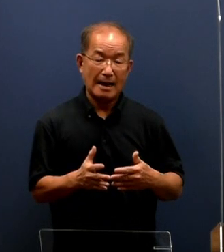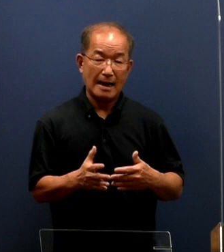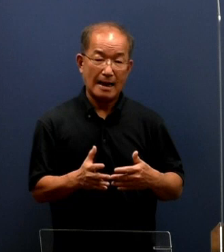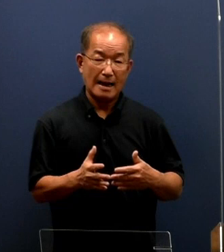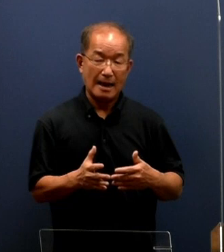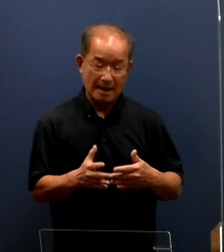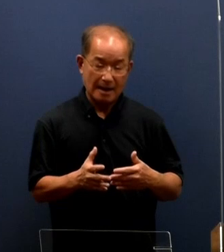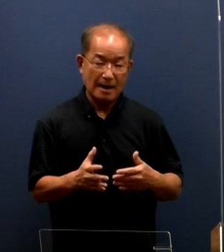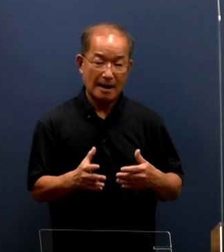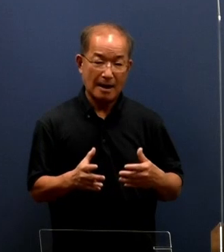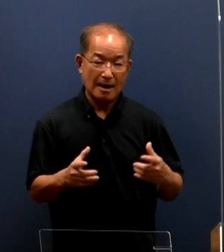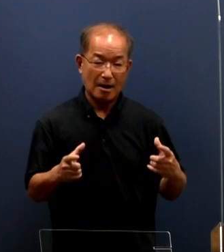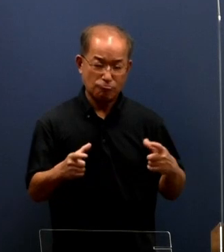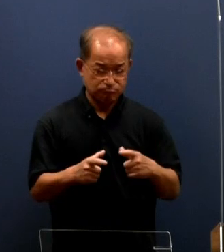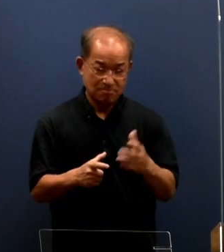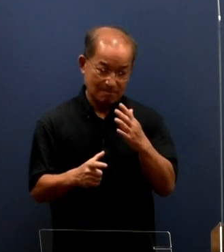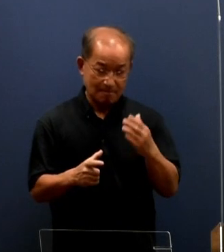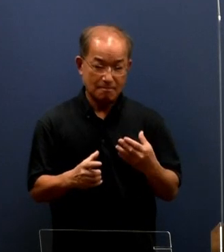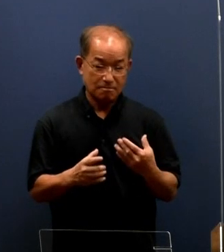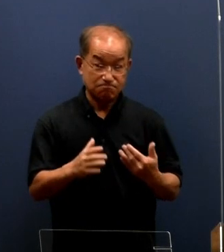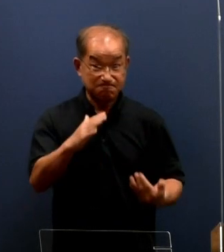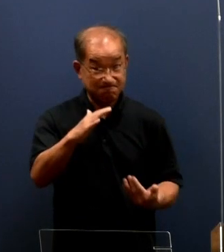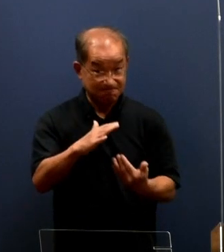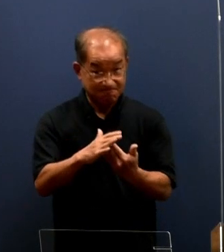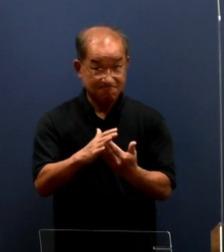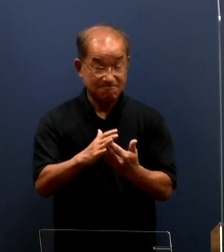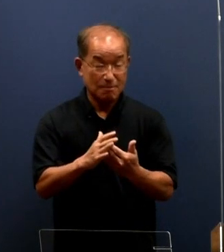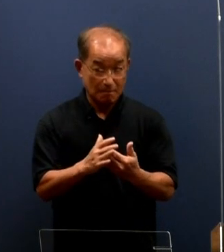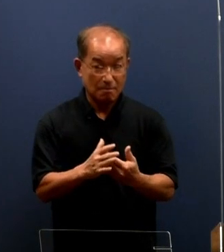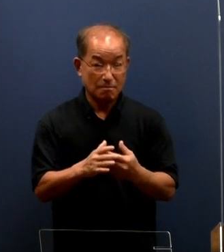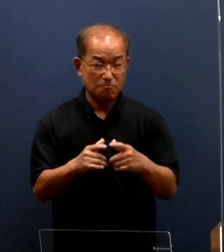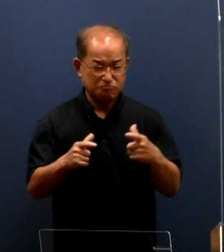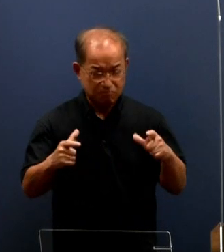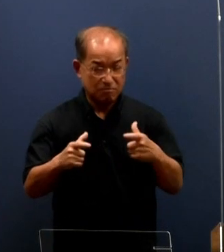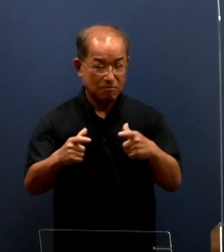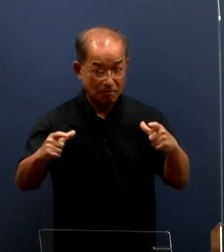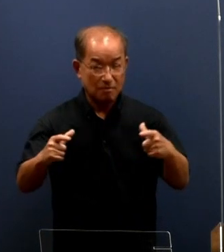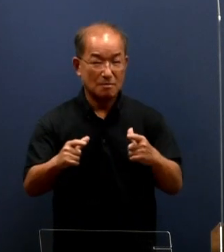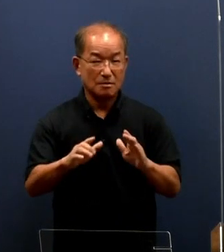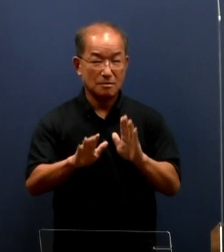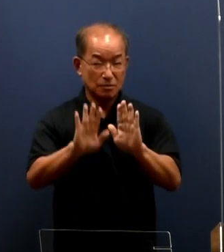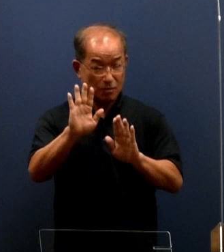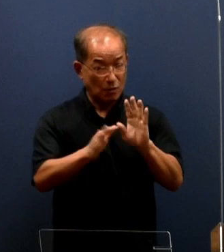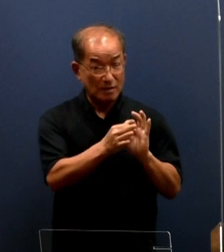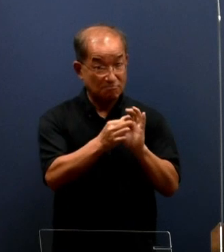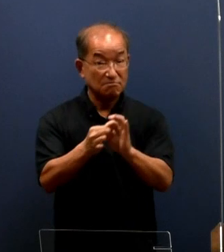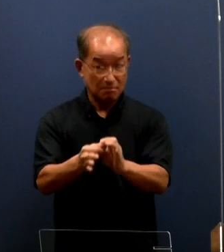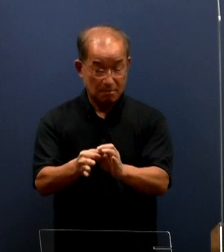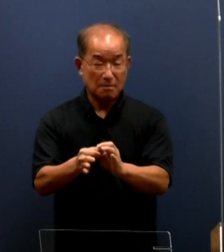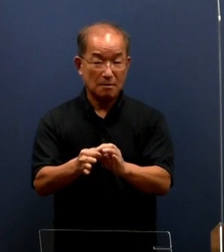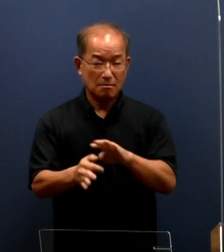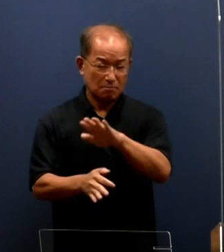過去最高を更新する状況で、県民の皆様には大変ご不安を